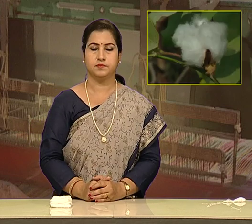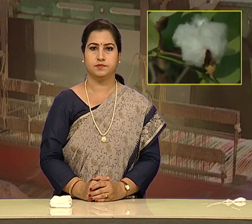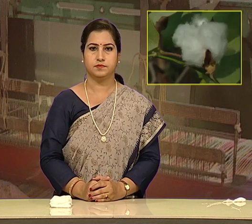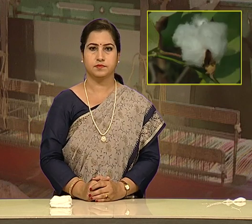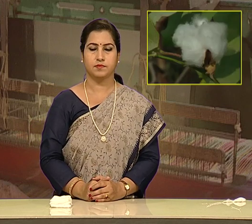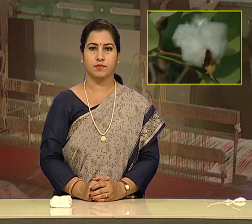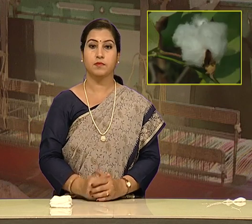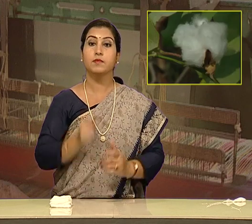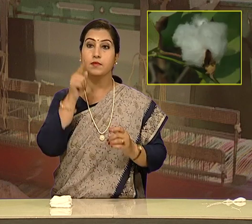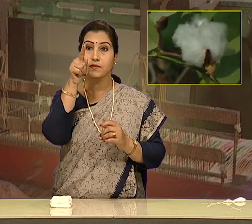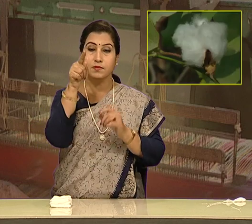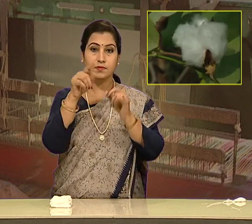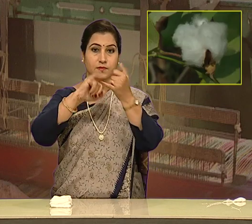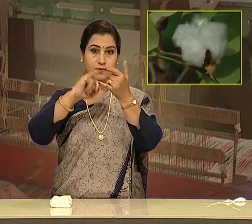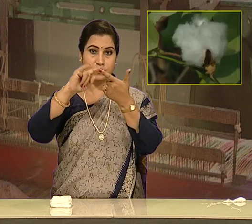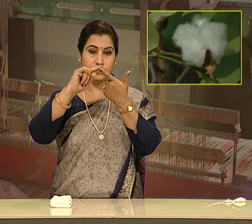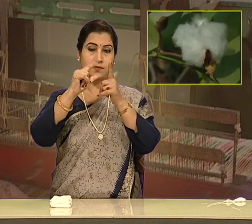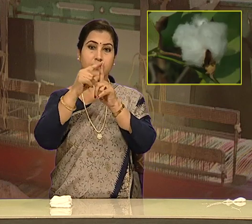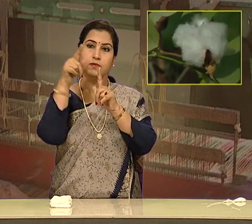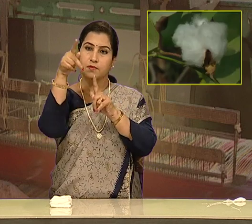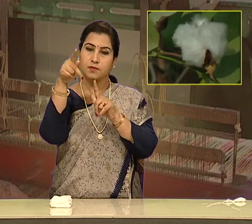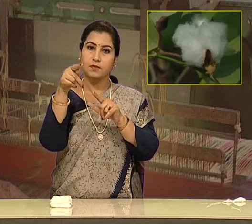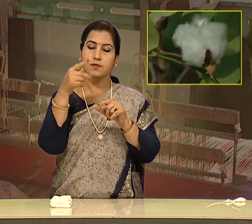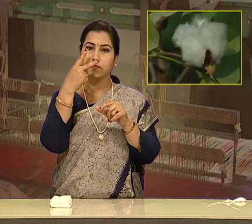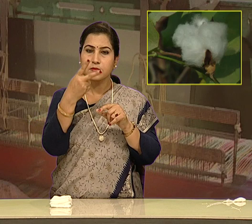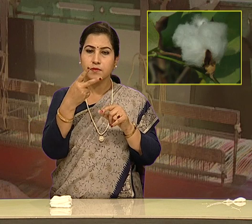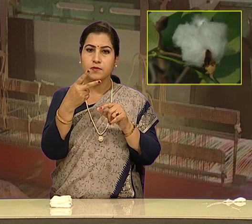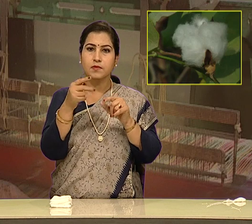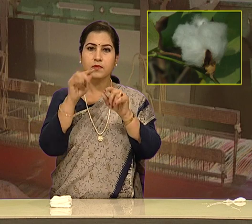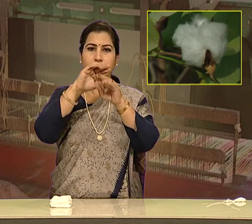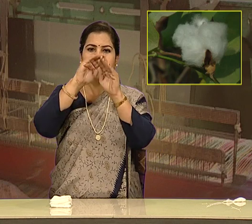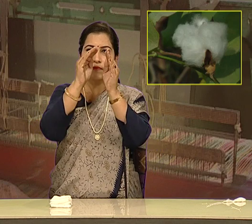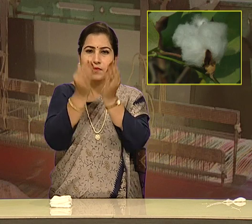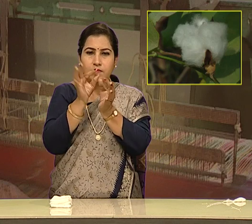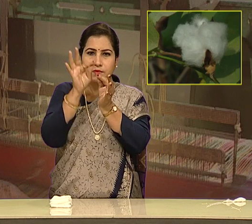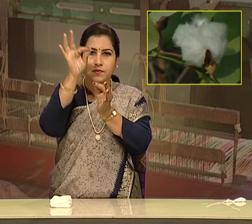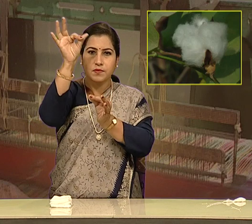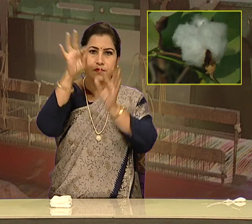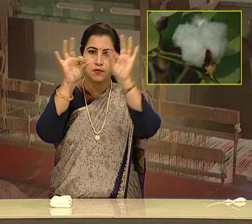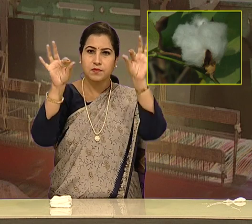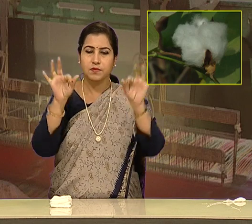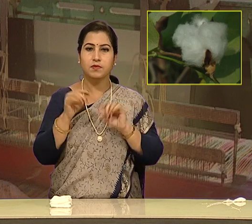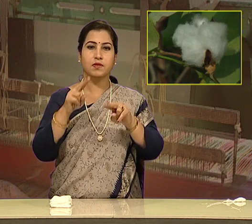इन बीजों पर आपने तंतुनुमा संरचनाएं देखी